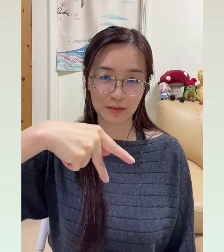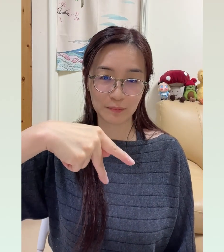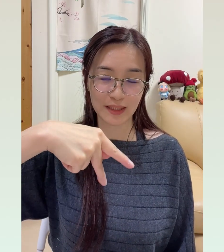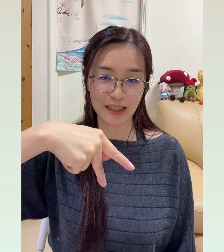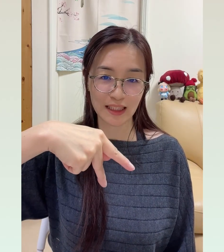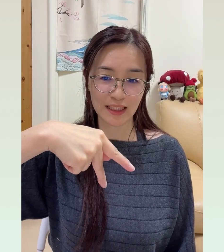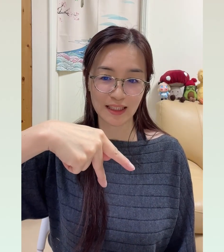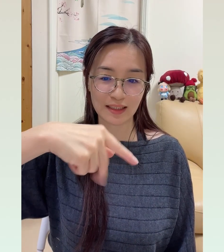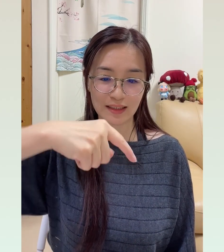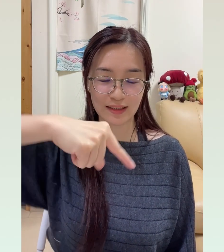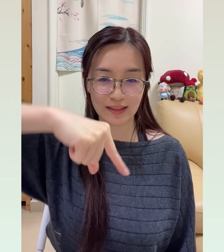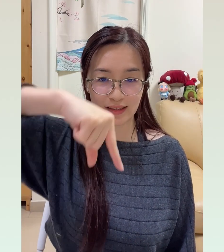P